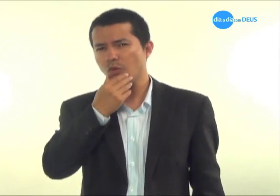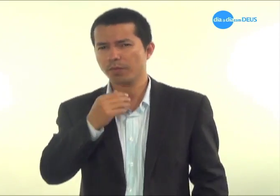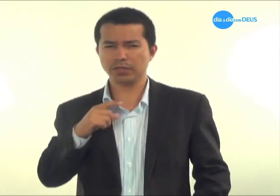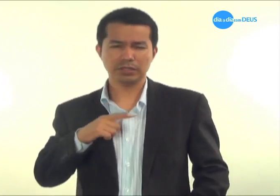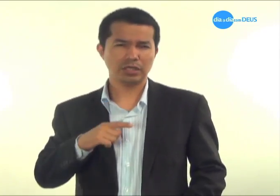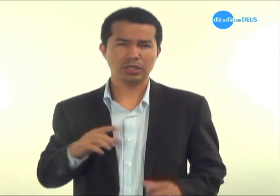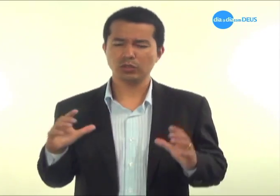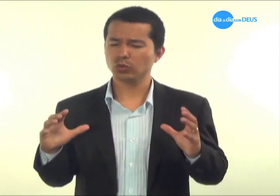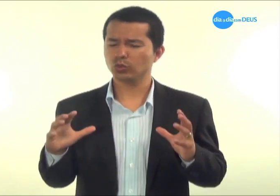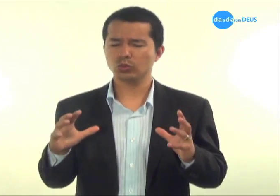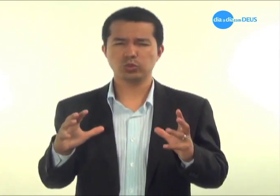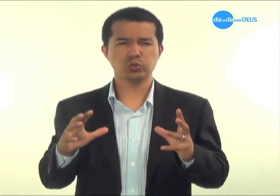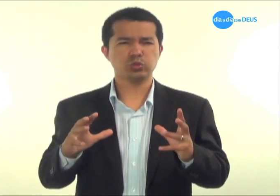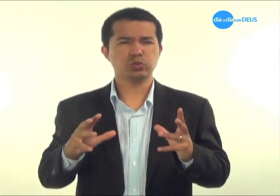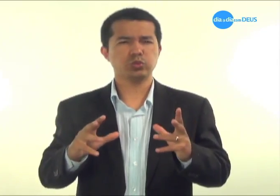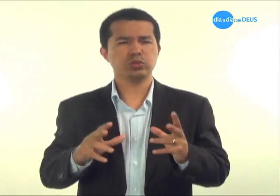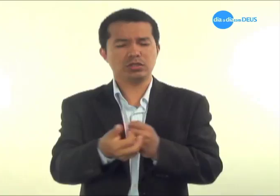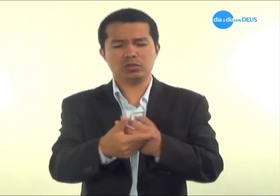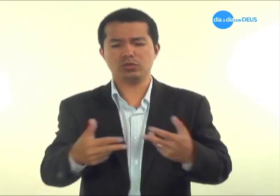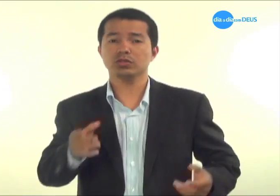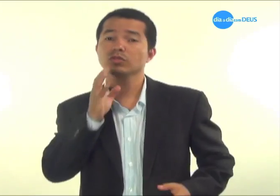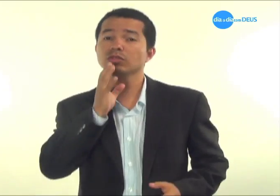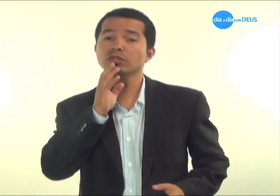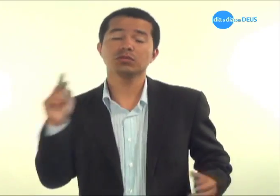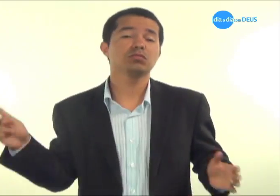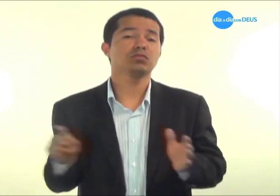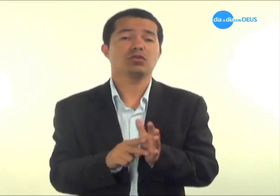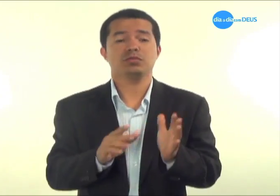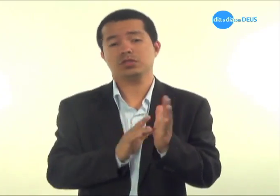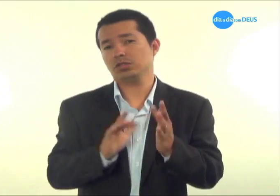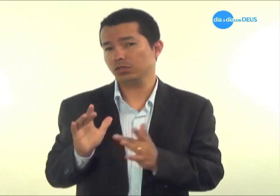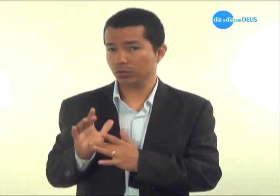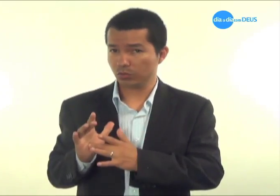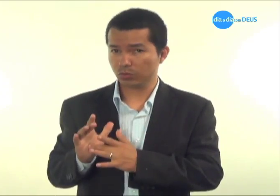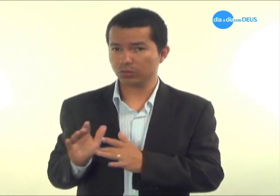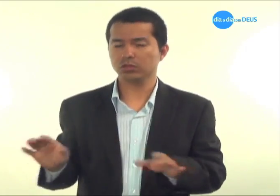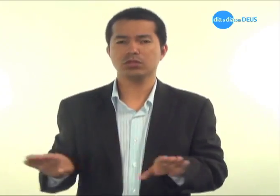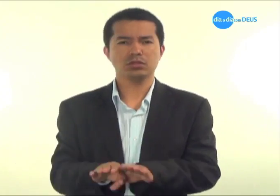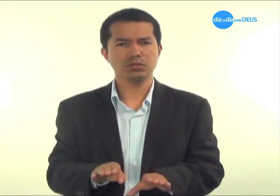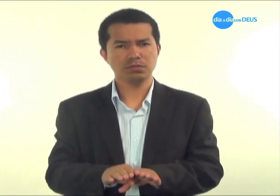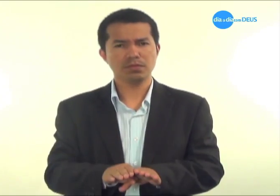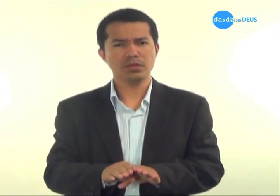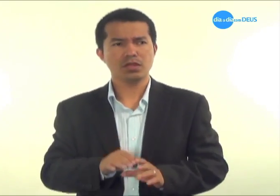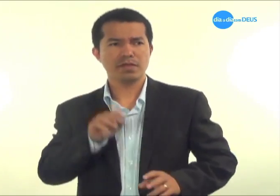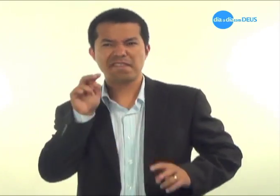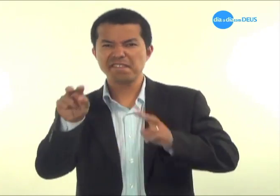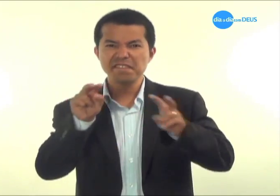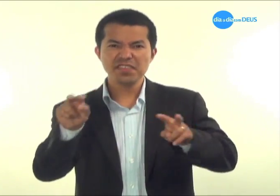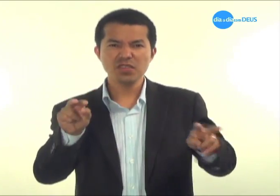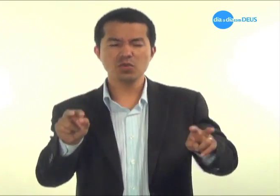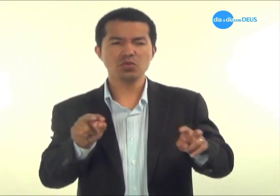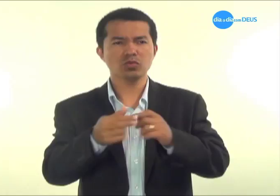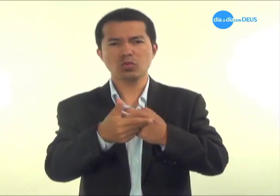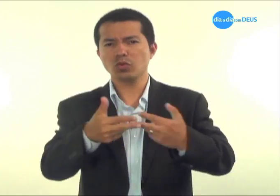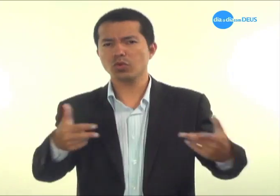participou de todo o cenário tremendo que foi aquilo que Jesus fez em vida, em